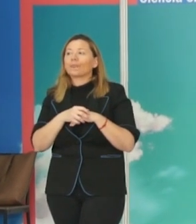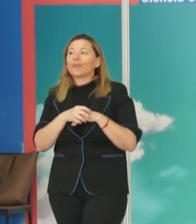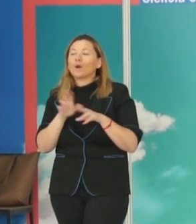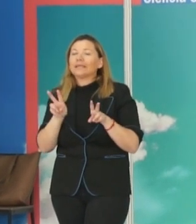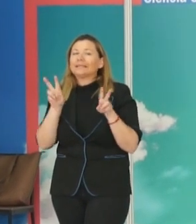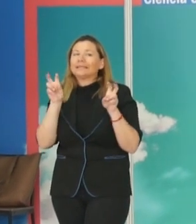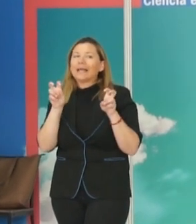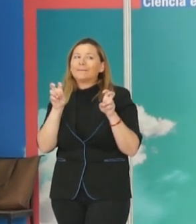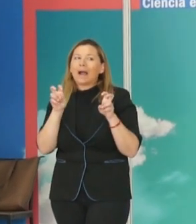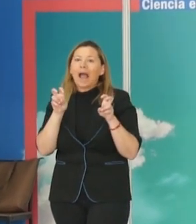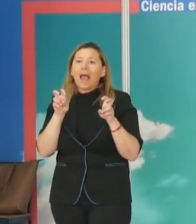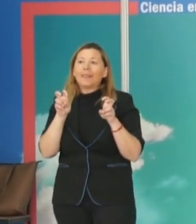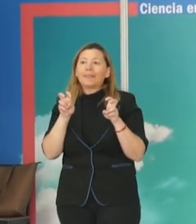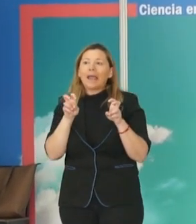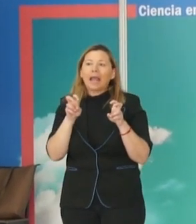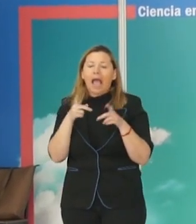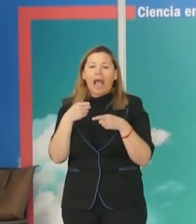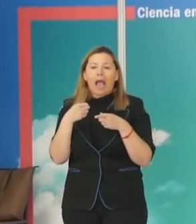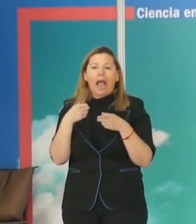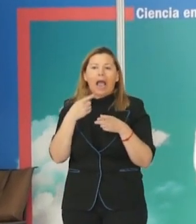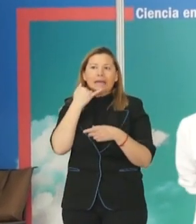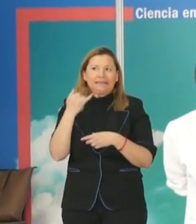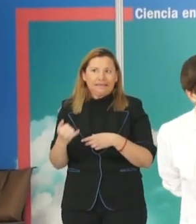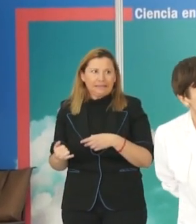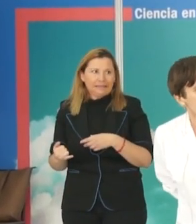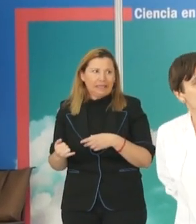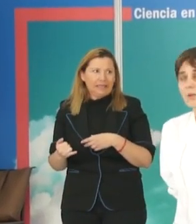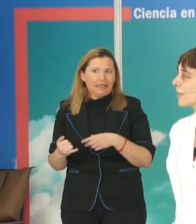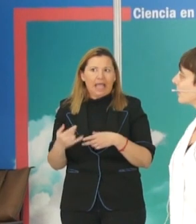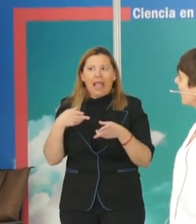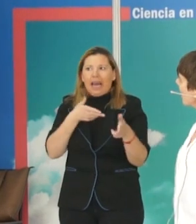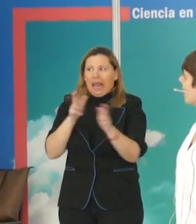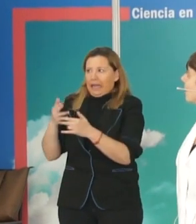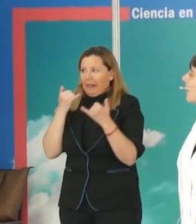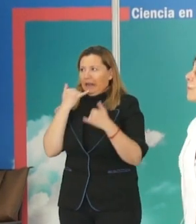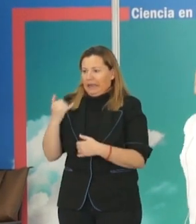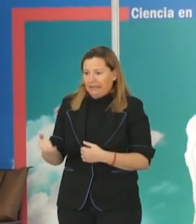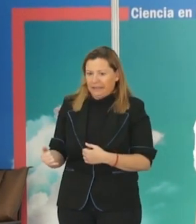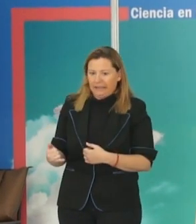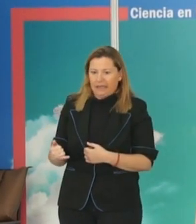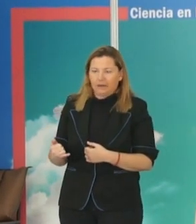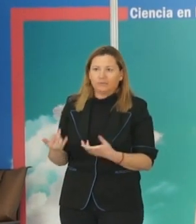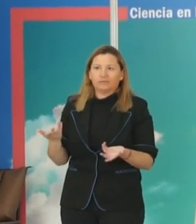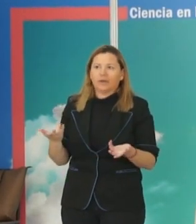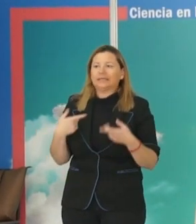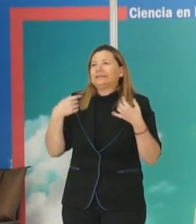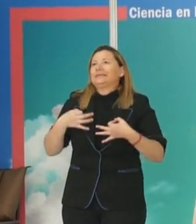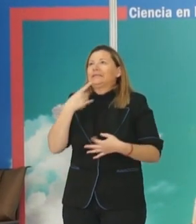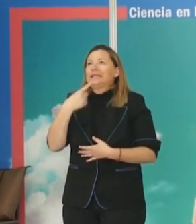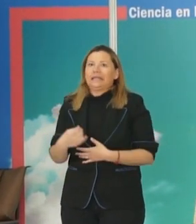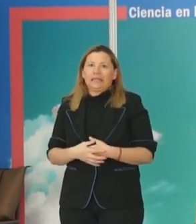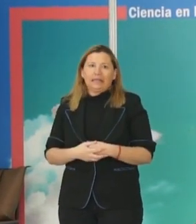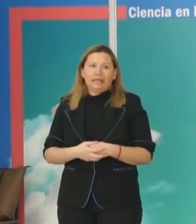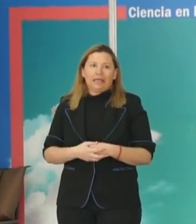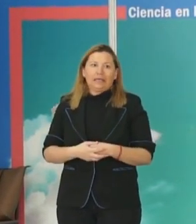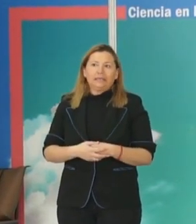respecto a la corriente, pues ¿qué conflicto tenemos? La guerra de las corrientes. La guerra de las corrientes entre, pues siempre se dice, entre Tesla